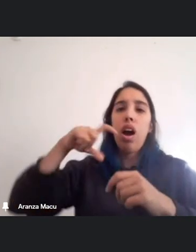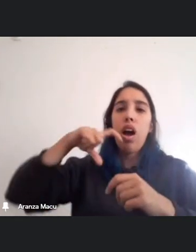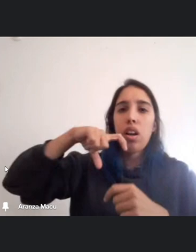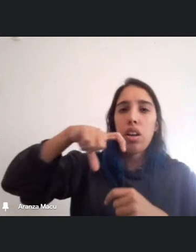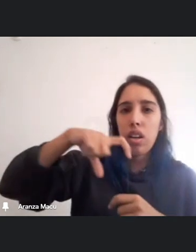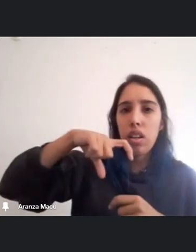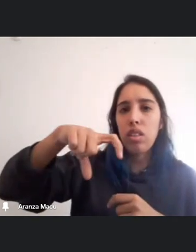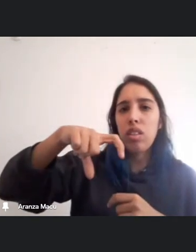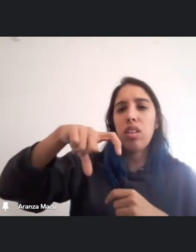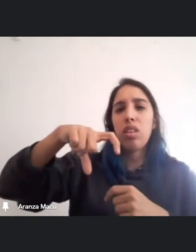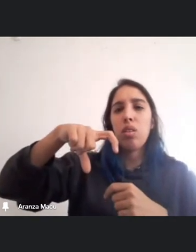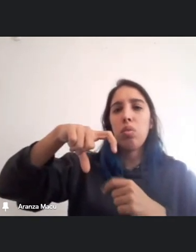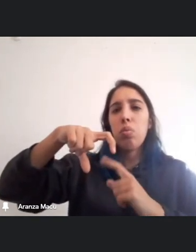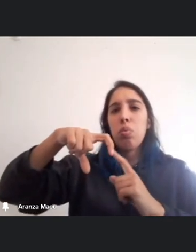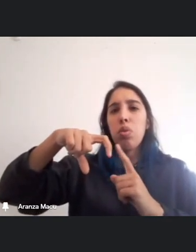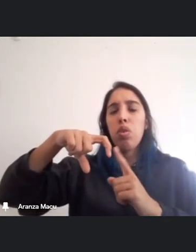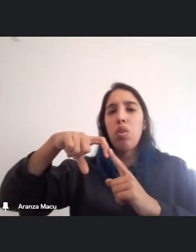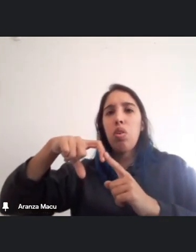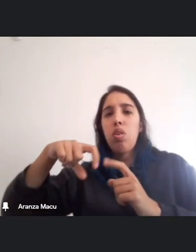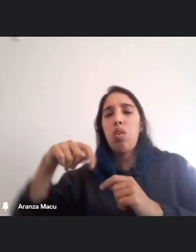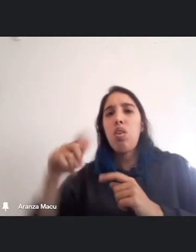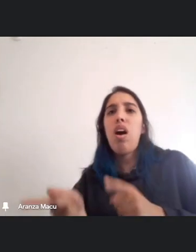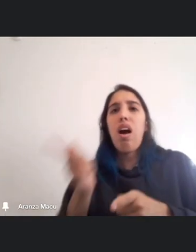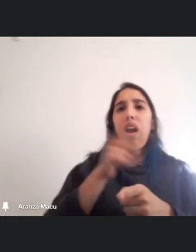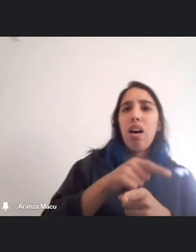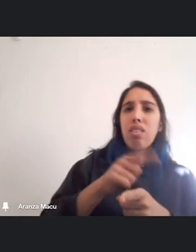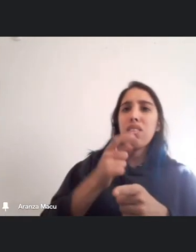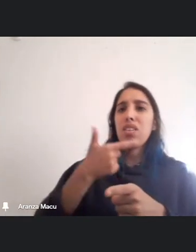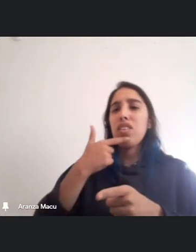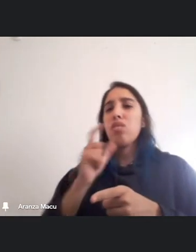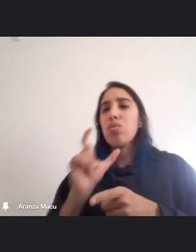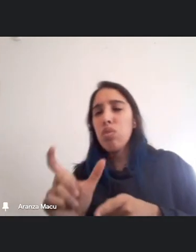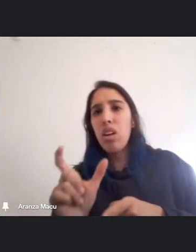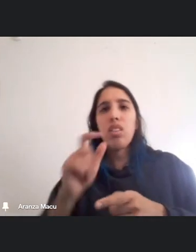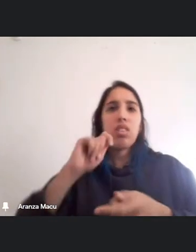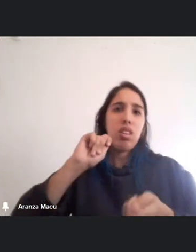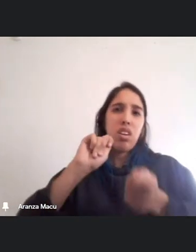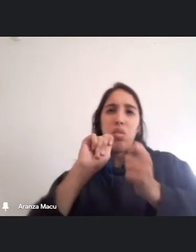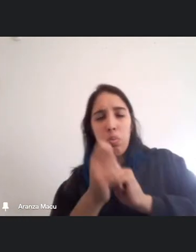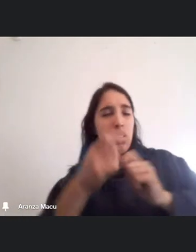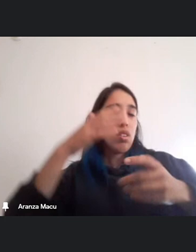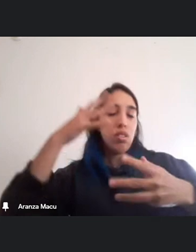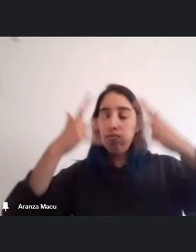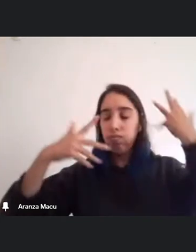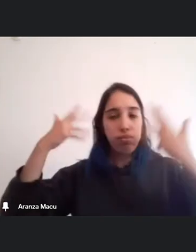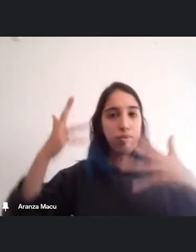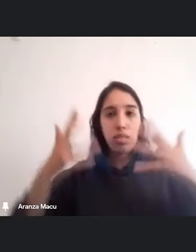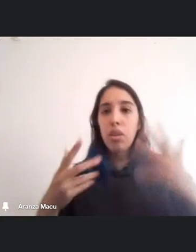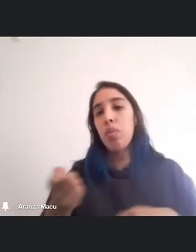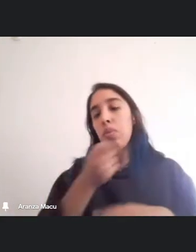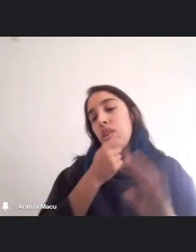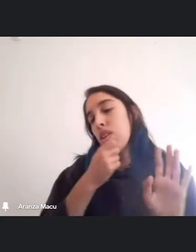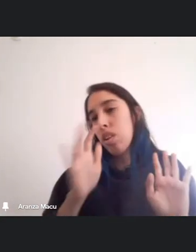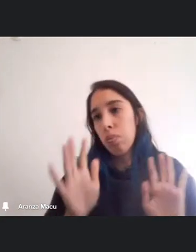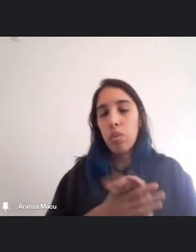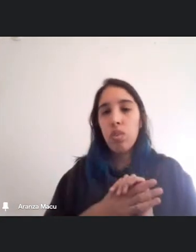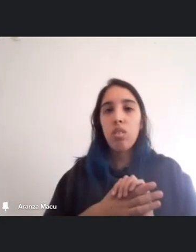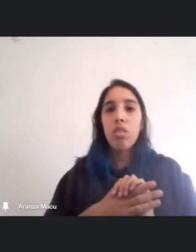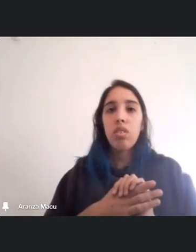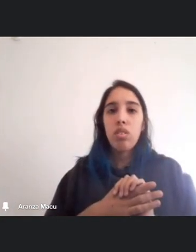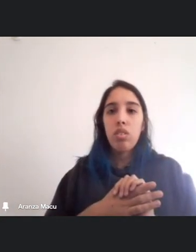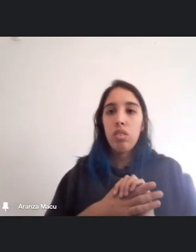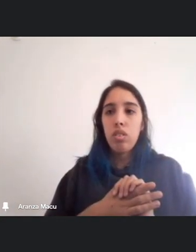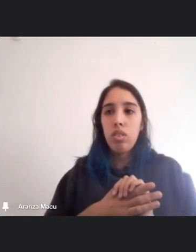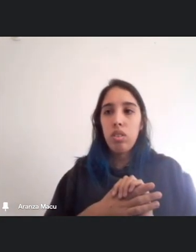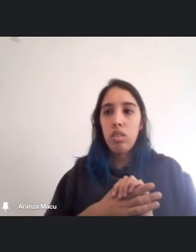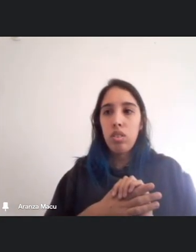antes del sustantivo, lo que modifica, qué sé yo, por poner un ejemplo. Claro. Son cosas que no